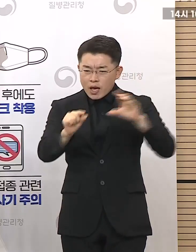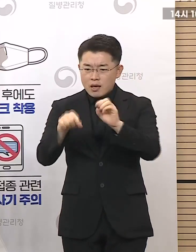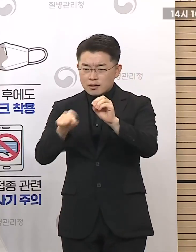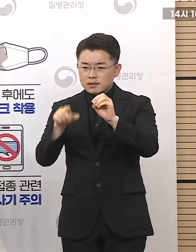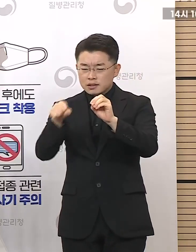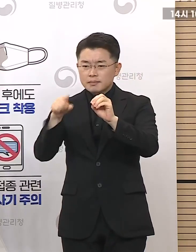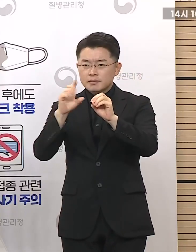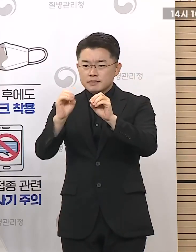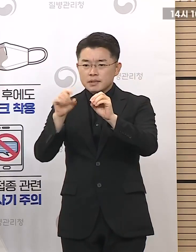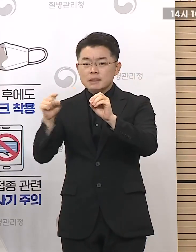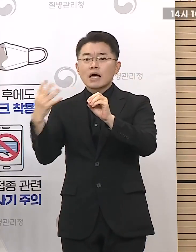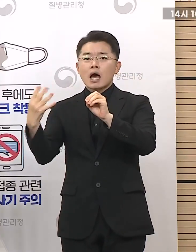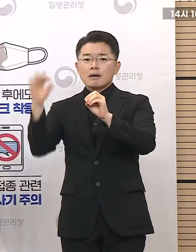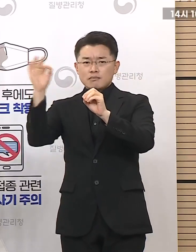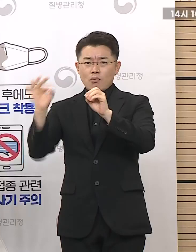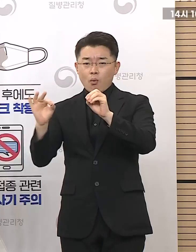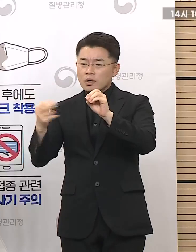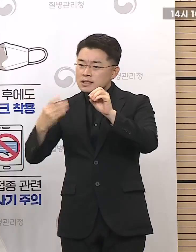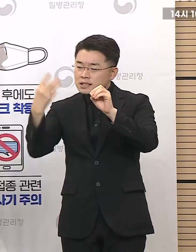0.04%에 해당하는